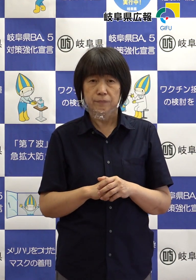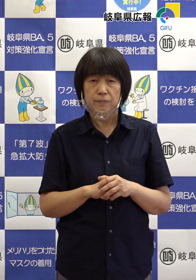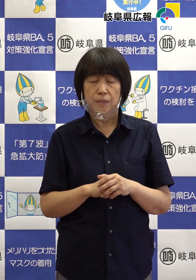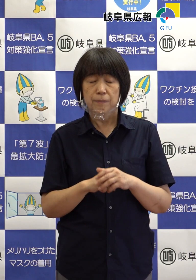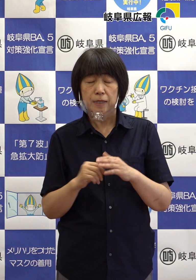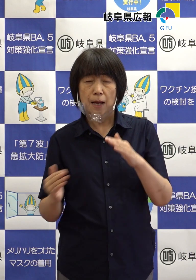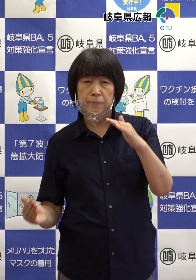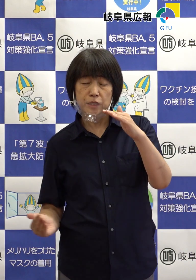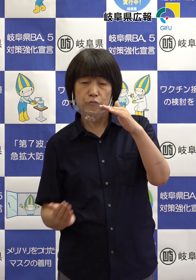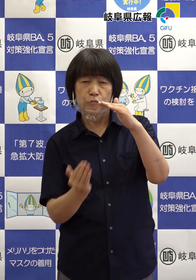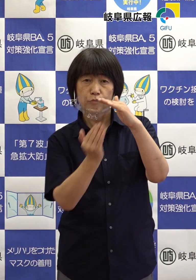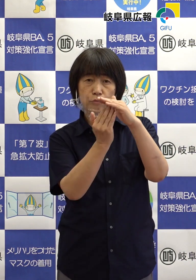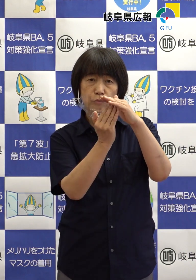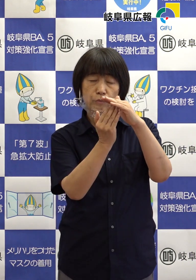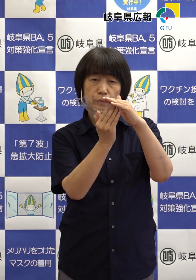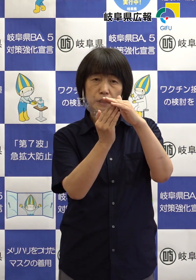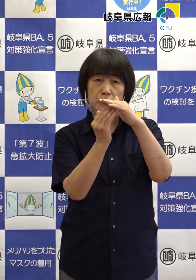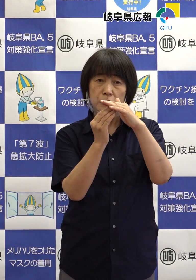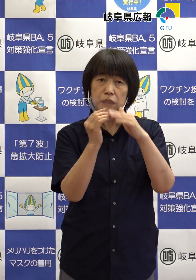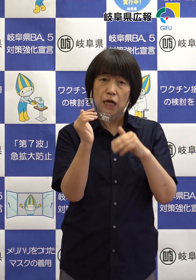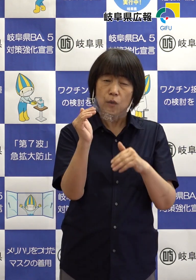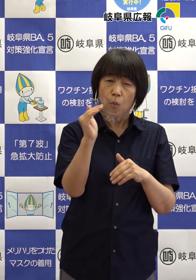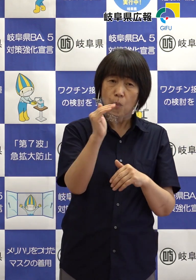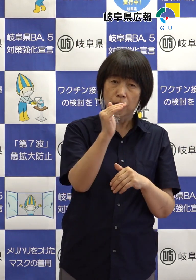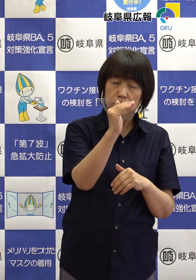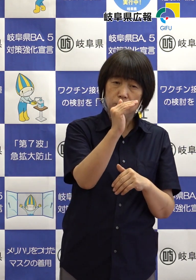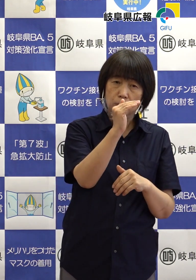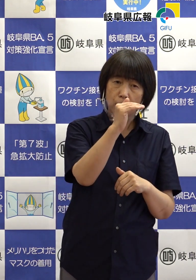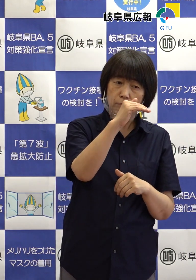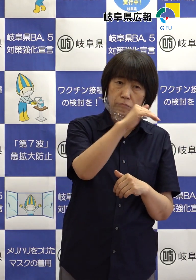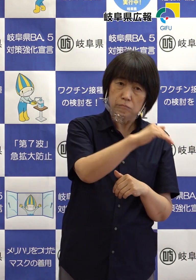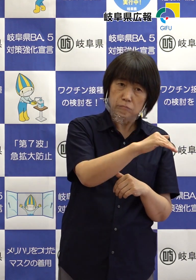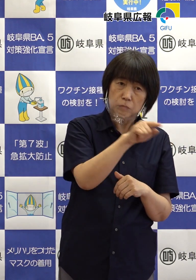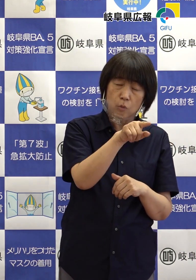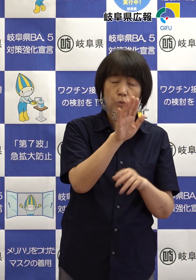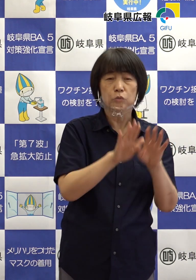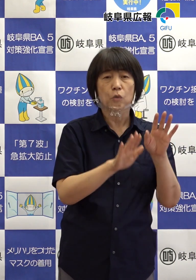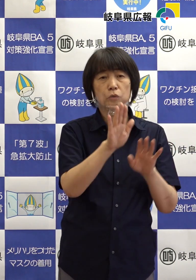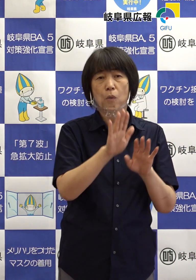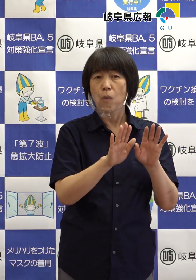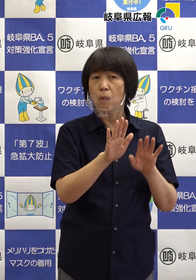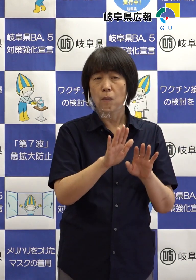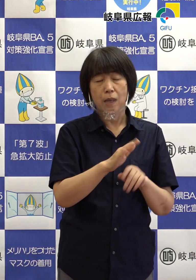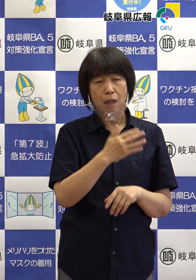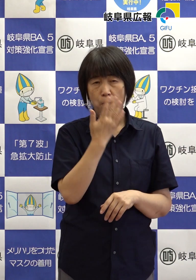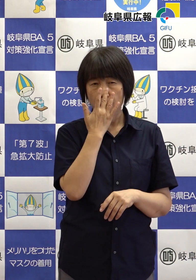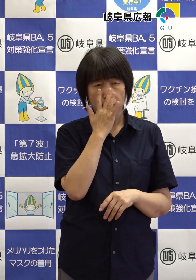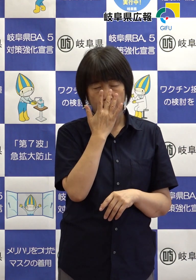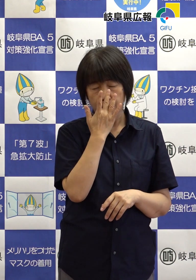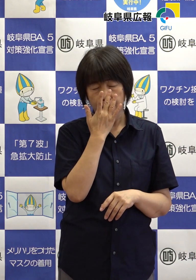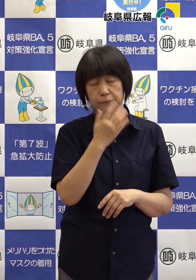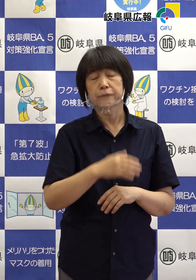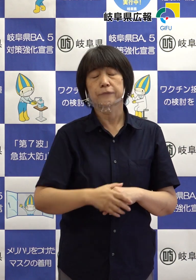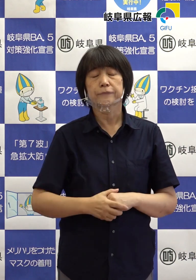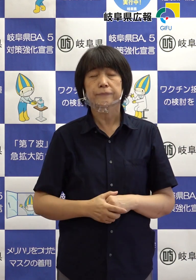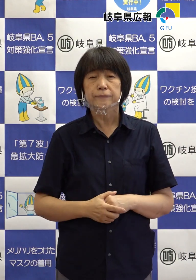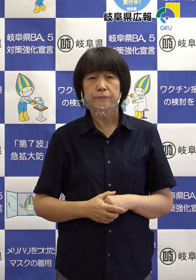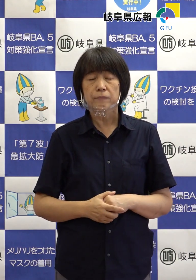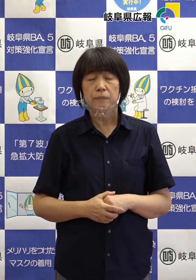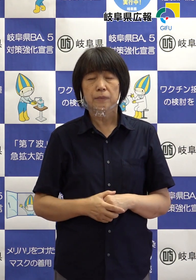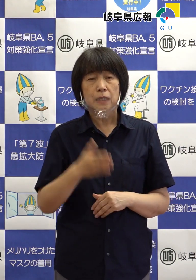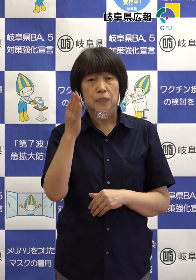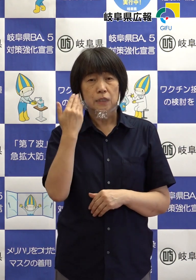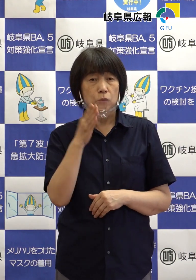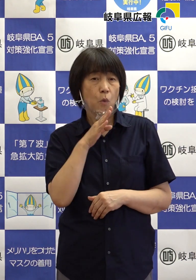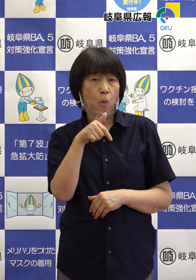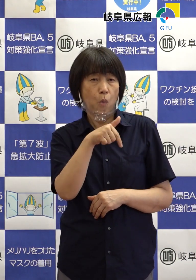ていくあるいはだんだん減っていくというところまではとても見えないという状態であります先ほどあのフォームでご紹介しまし